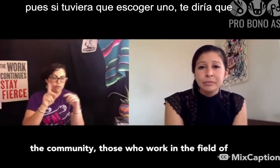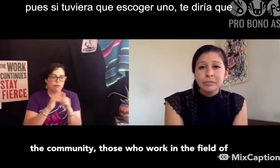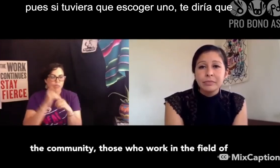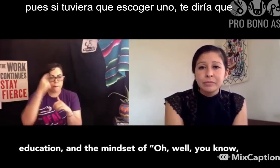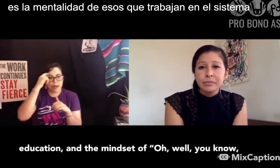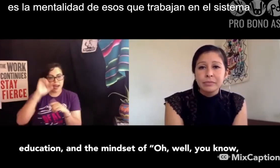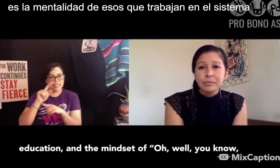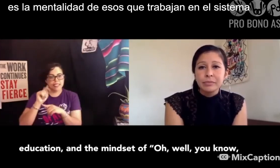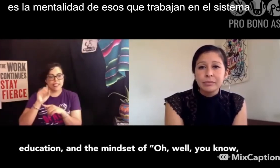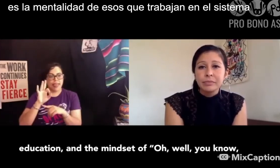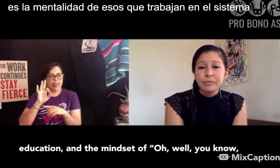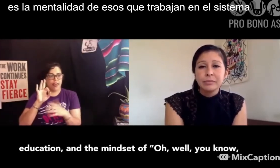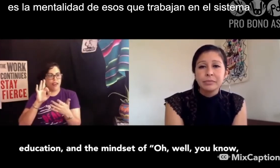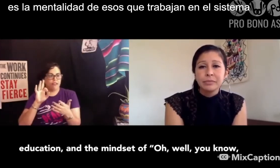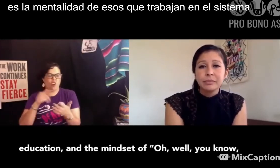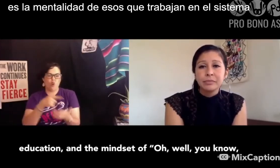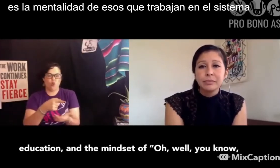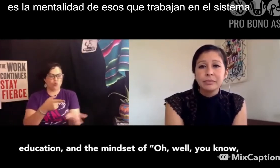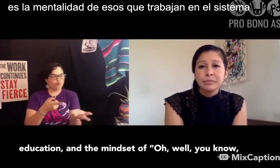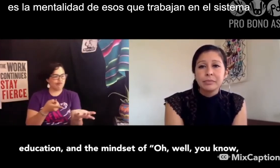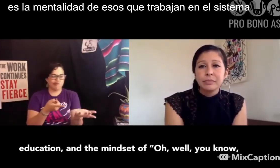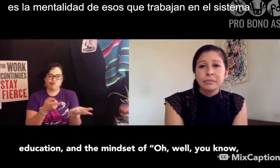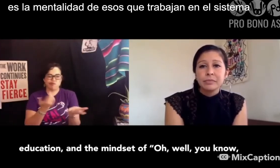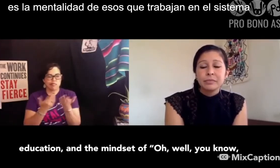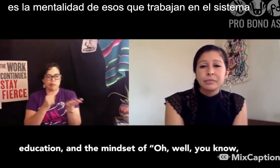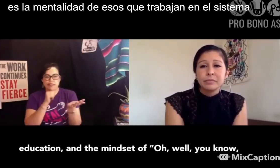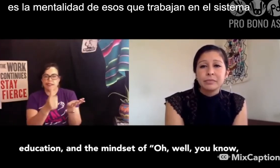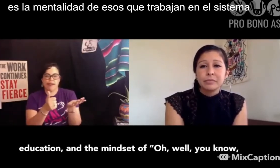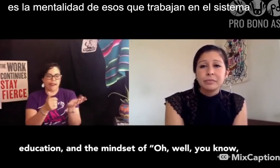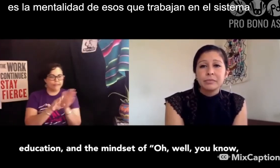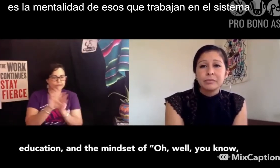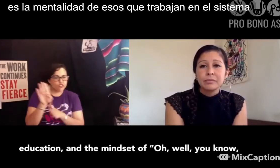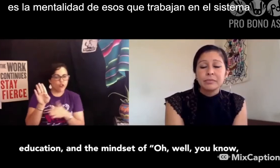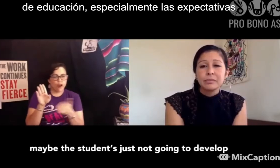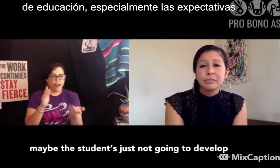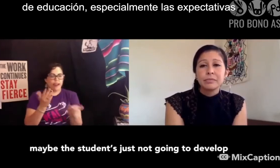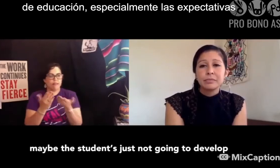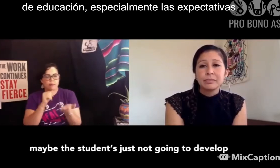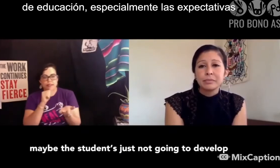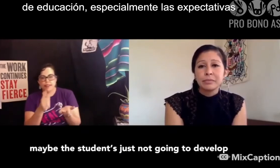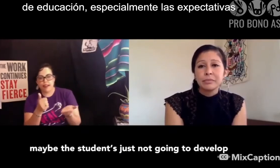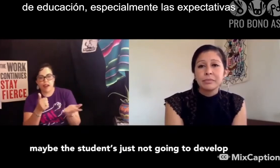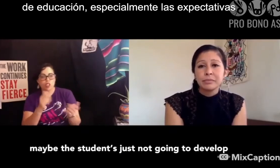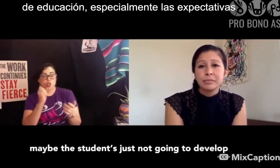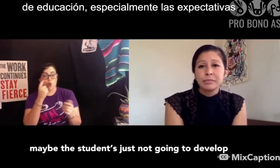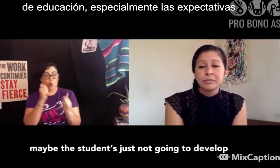te diría que es la mentalidad de esos que trabajan en el sistema de